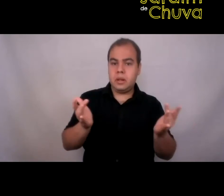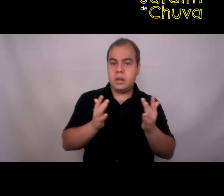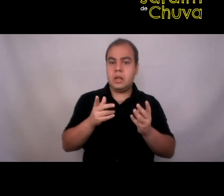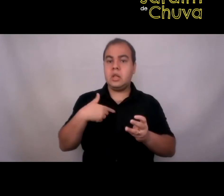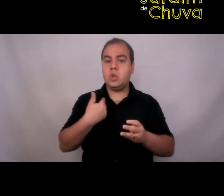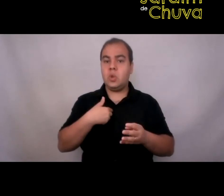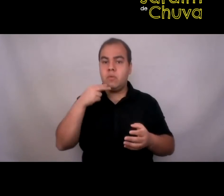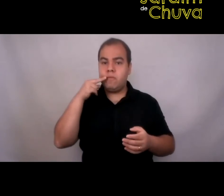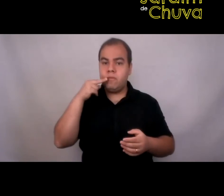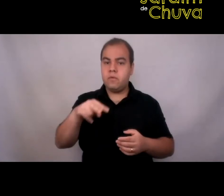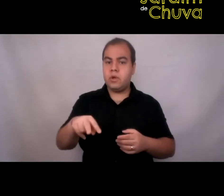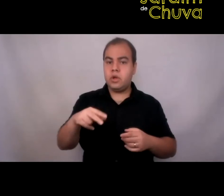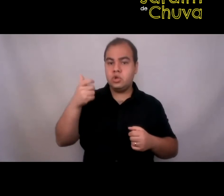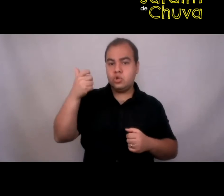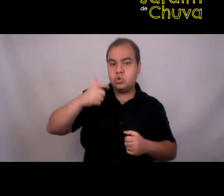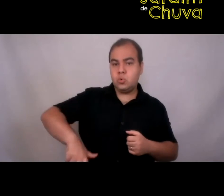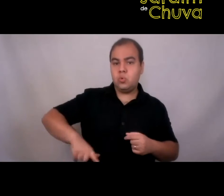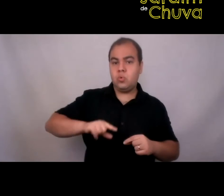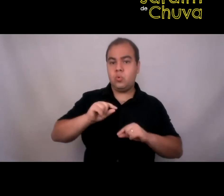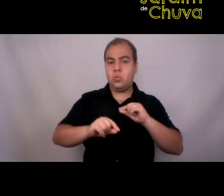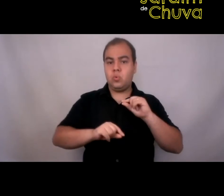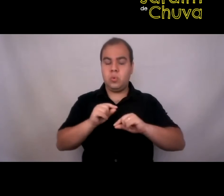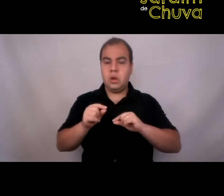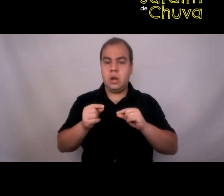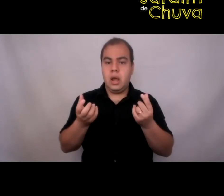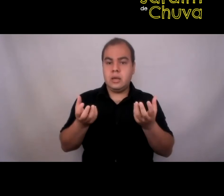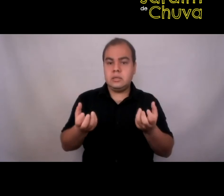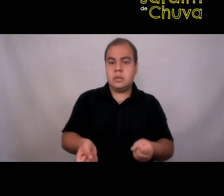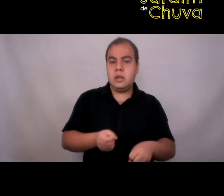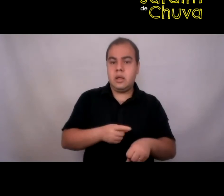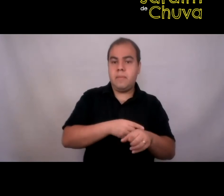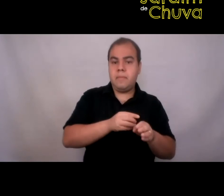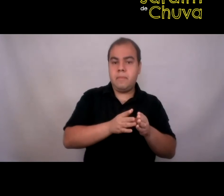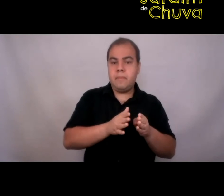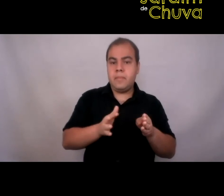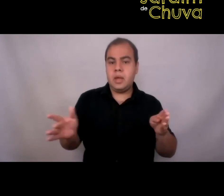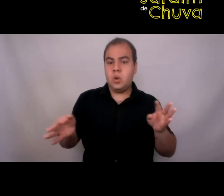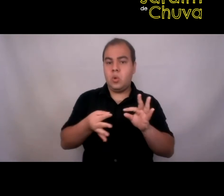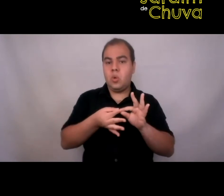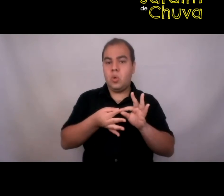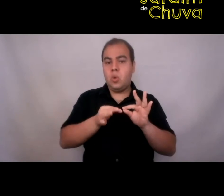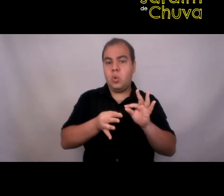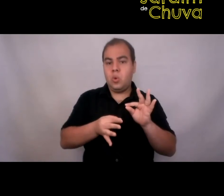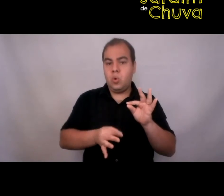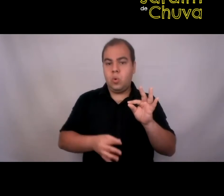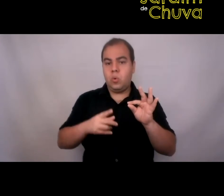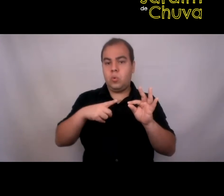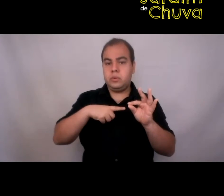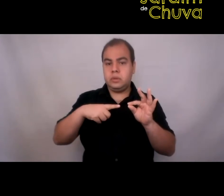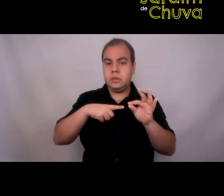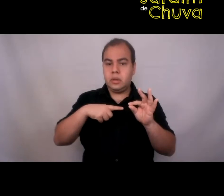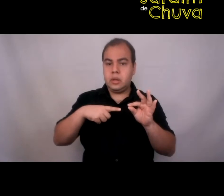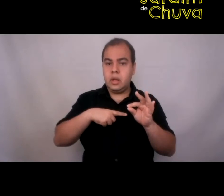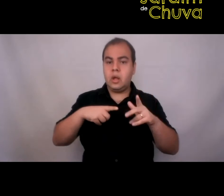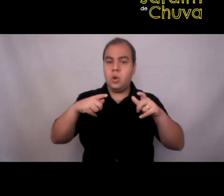plantas que tolerem períodos de seca mais longos, mesmo sendo em ambientes mais úmidos,